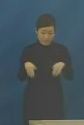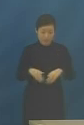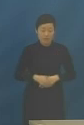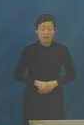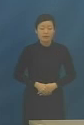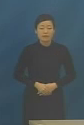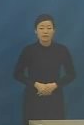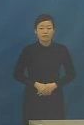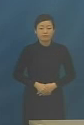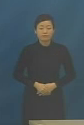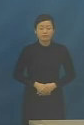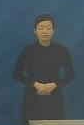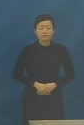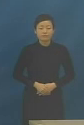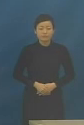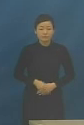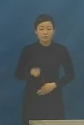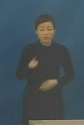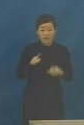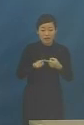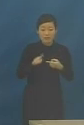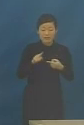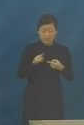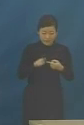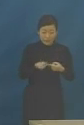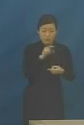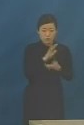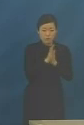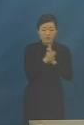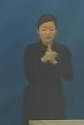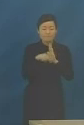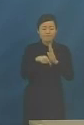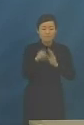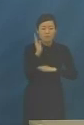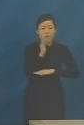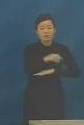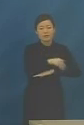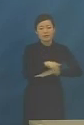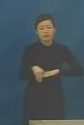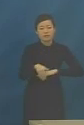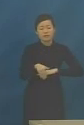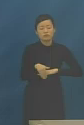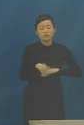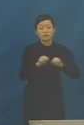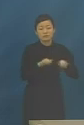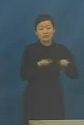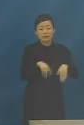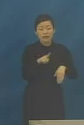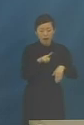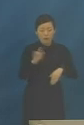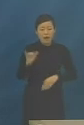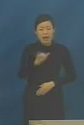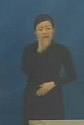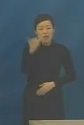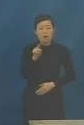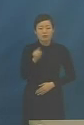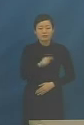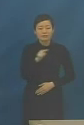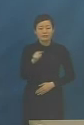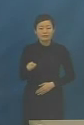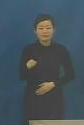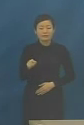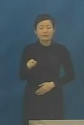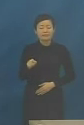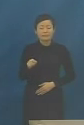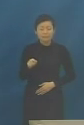間に合わせてエマーノ制作本県の方でさせていただきましたのがいい弥生人の競争